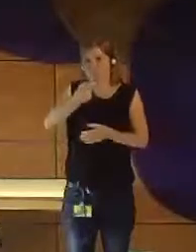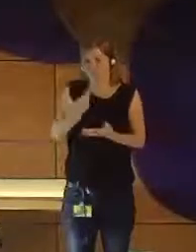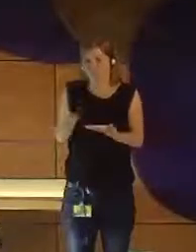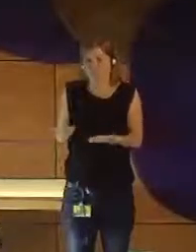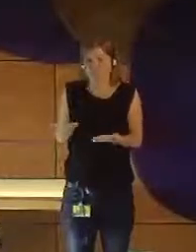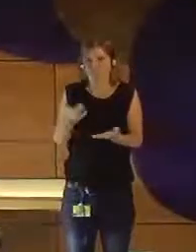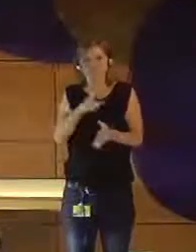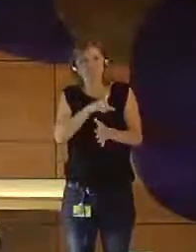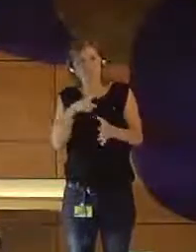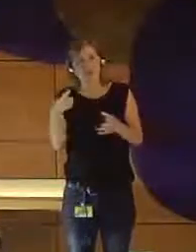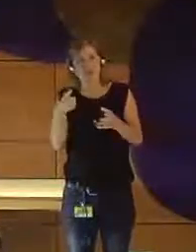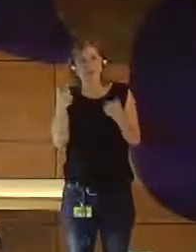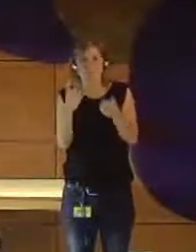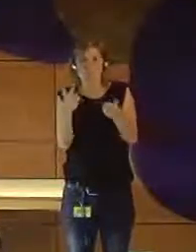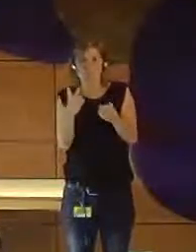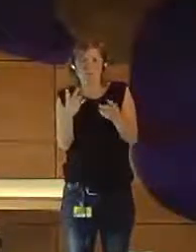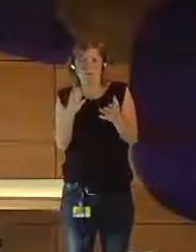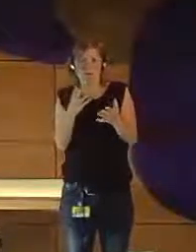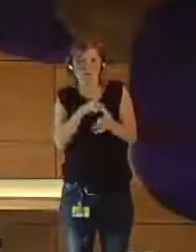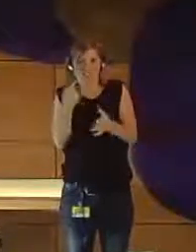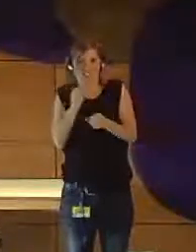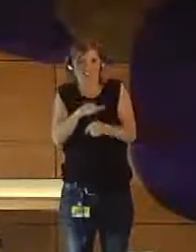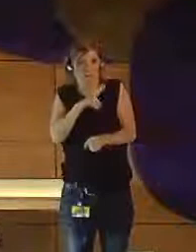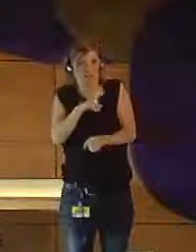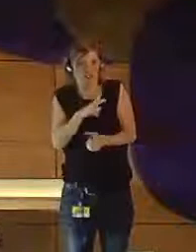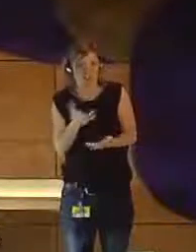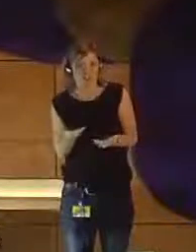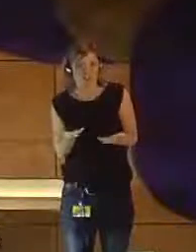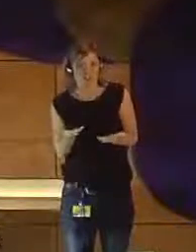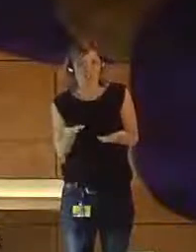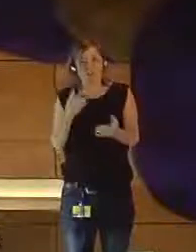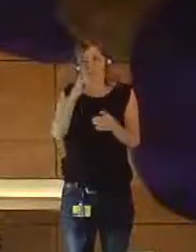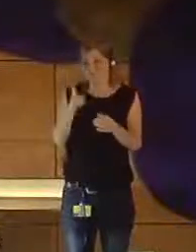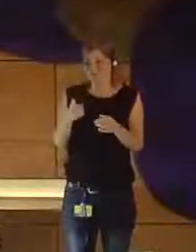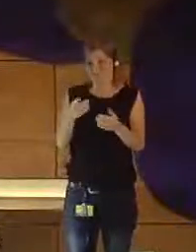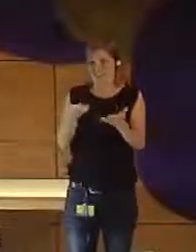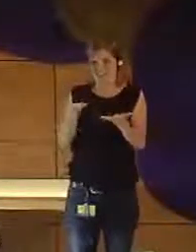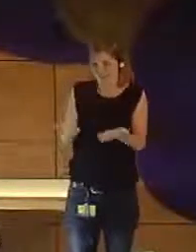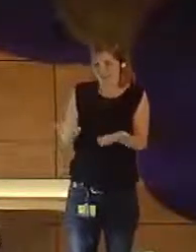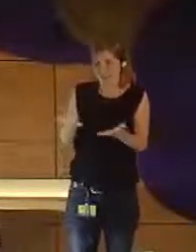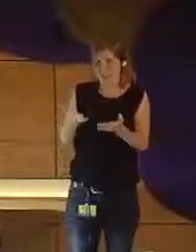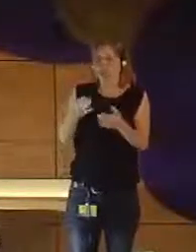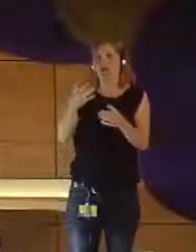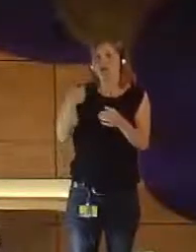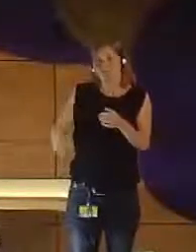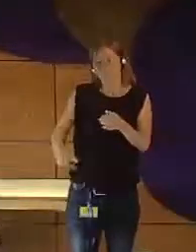Wie lange oder wie hoch können wir abwarten? Und was wäre dann die Alternative, wenn es zu hoch geht?